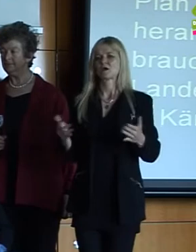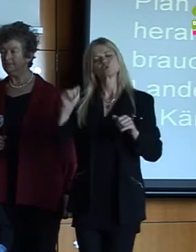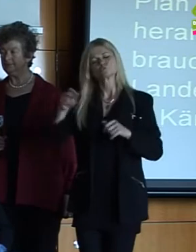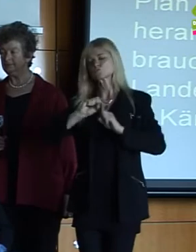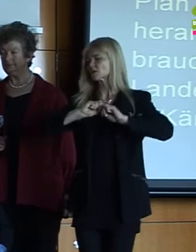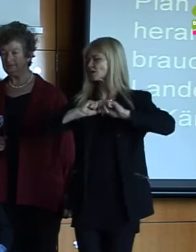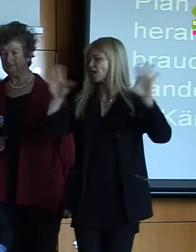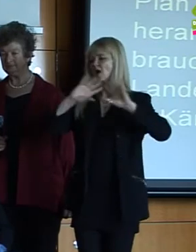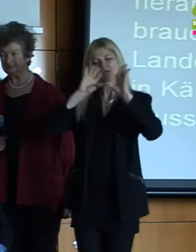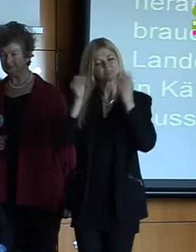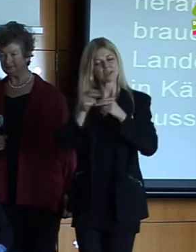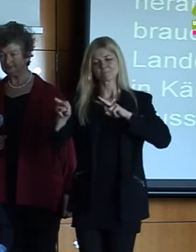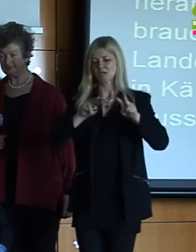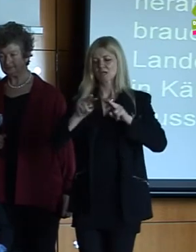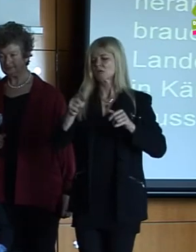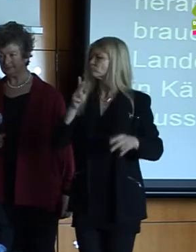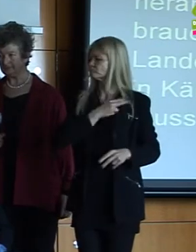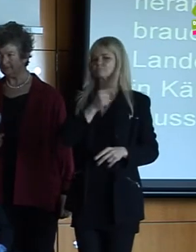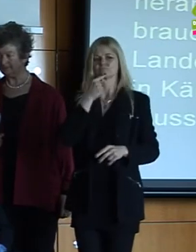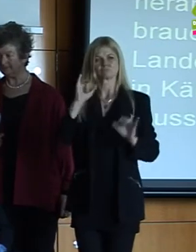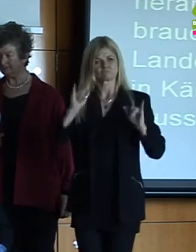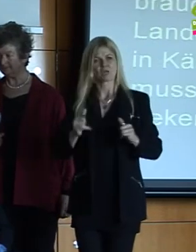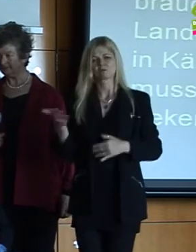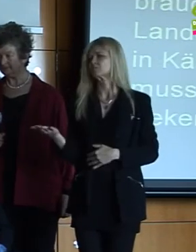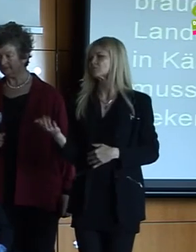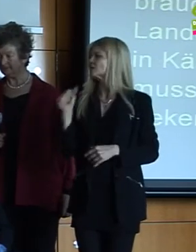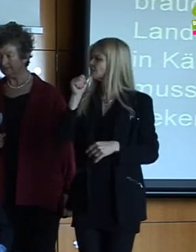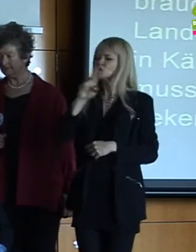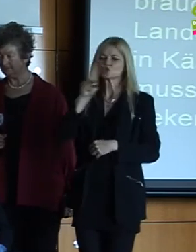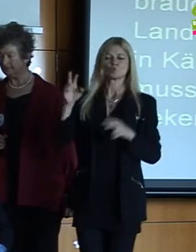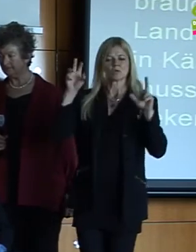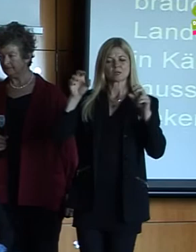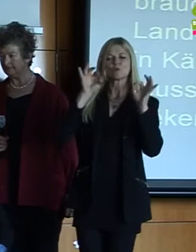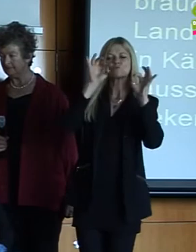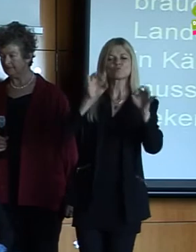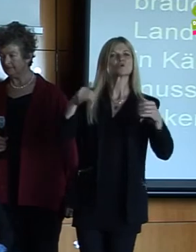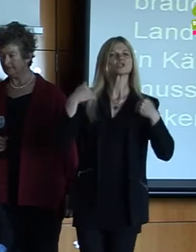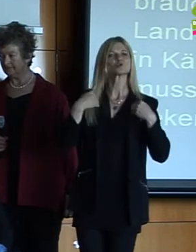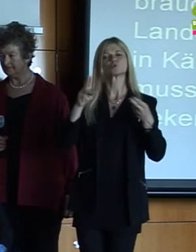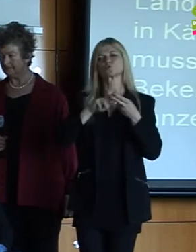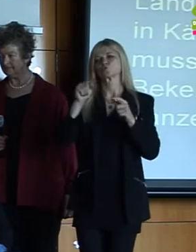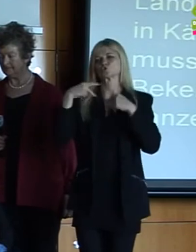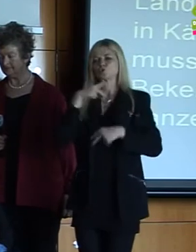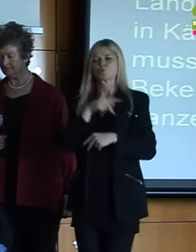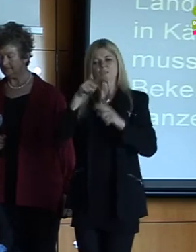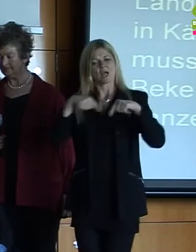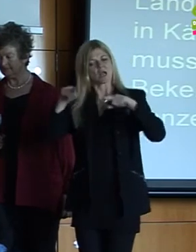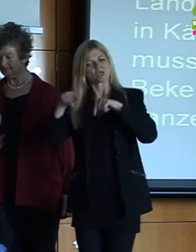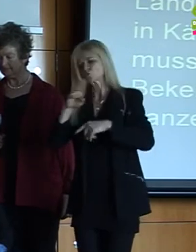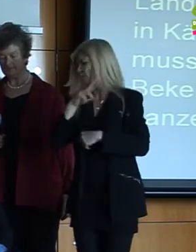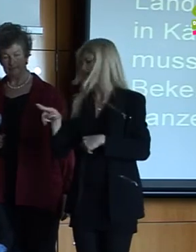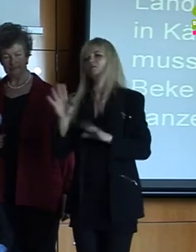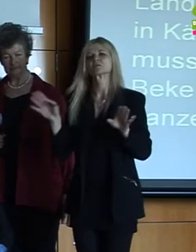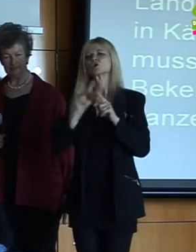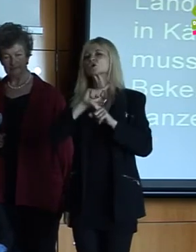der gesamten Regierung sein. Das ist nicht nur ein Thema, was Gesundheits- und Sozialressort anbelangt, sondern ganz klar Wirtschaft,